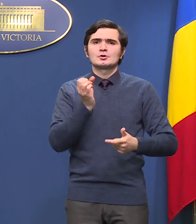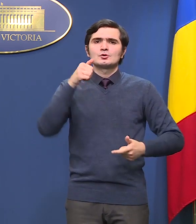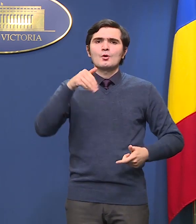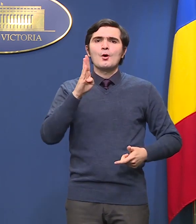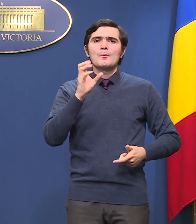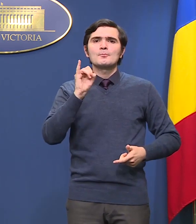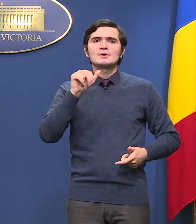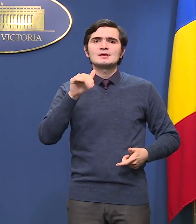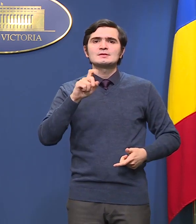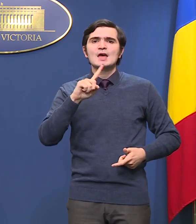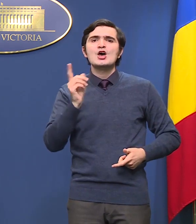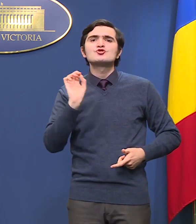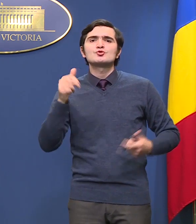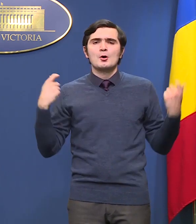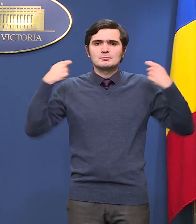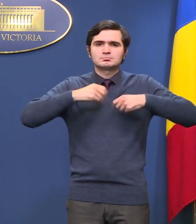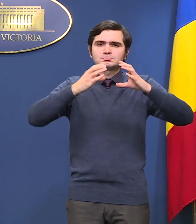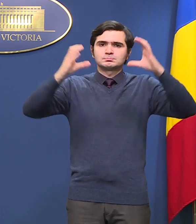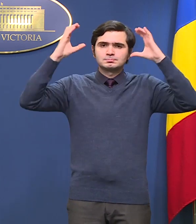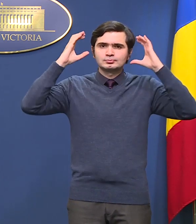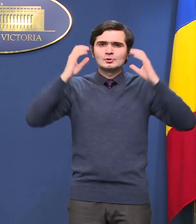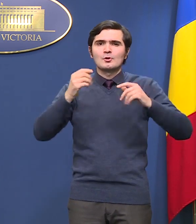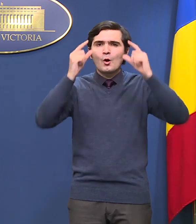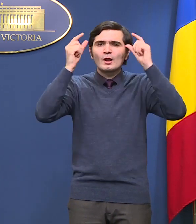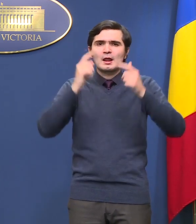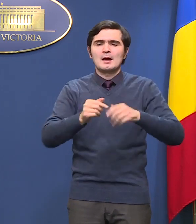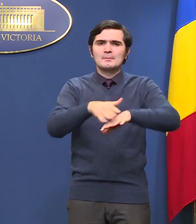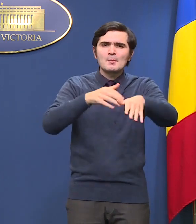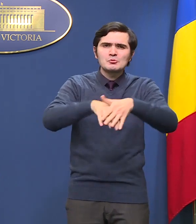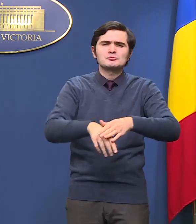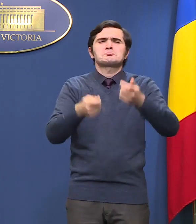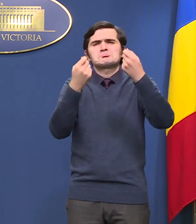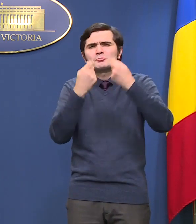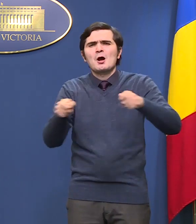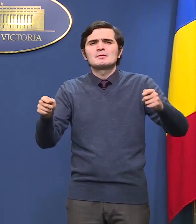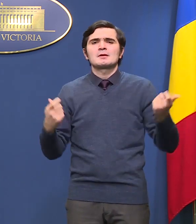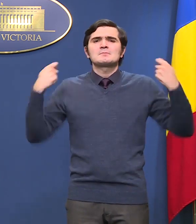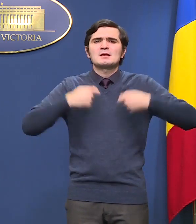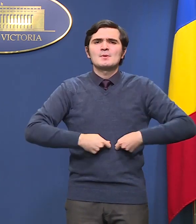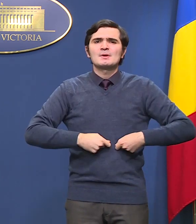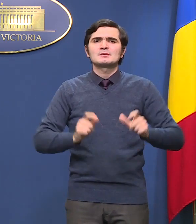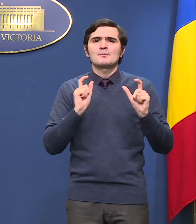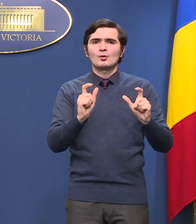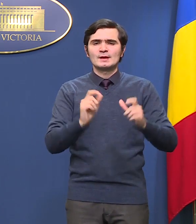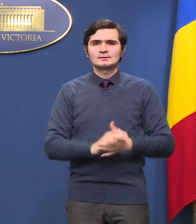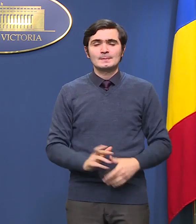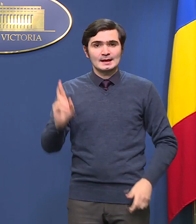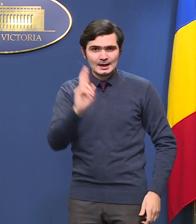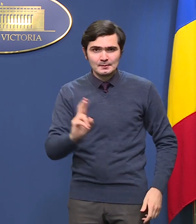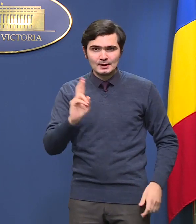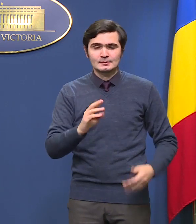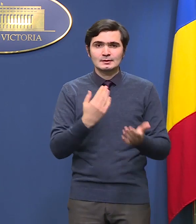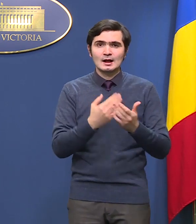combinezoane, de viziere, de ochelari, de mănuși, toate echipamentele de protecție. Repet, ca să